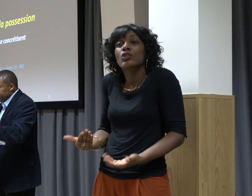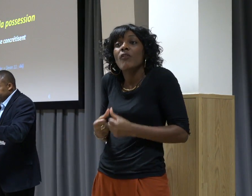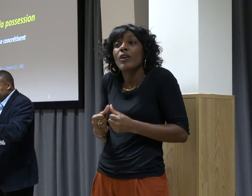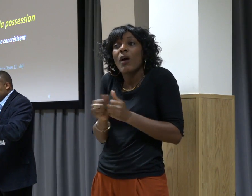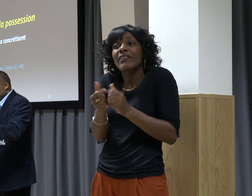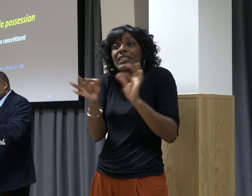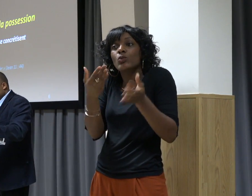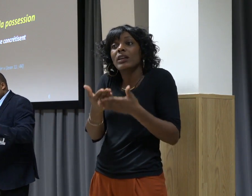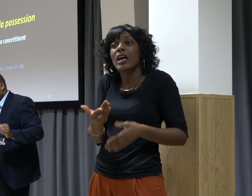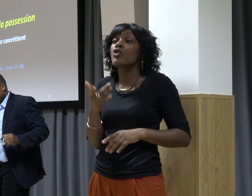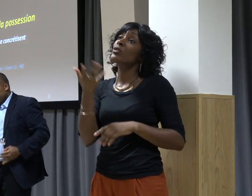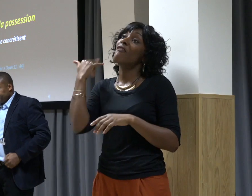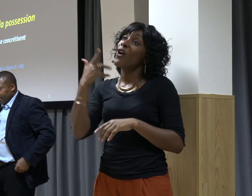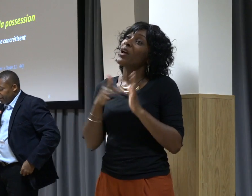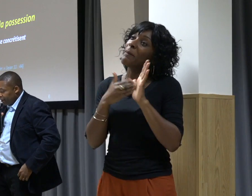faire?